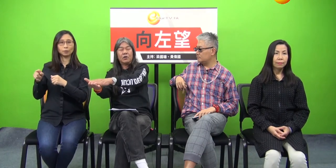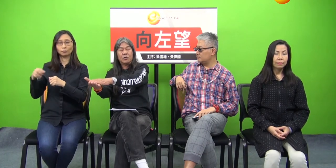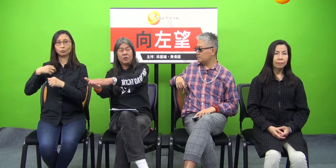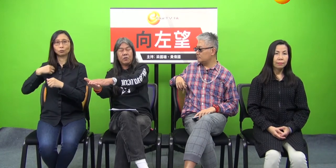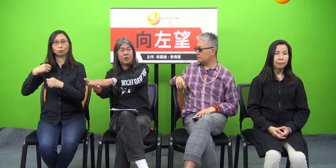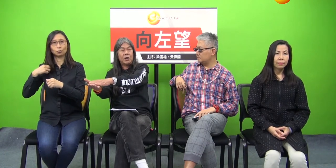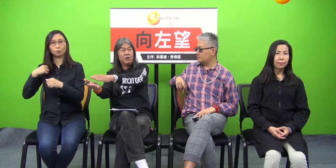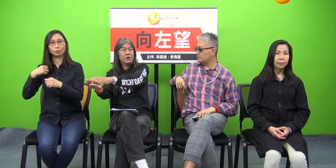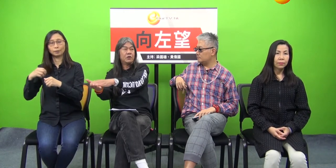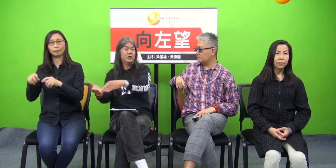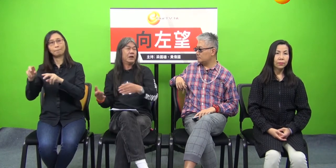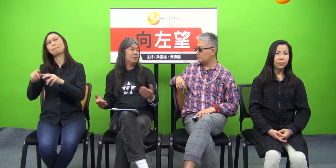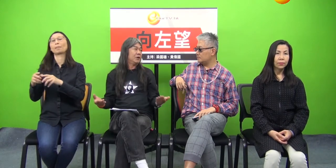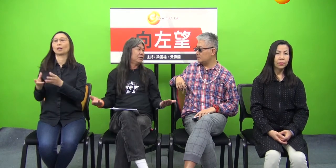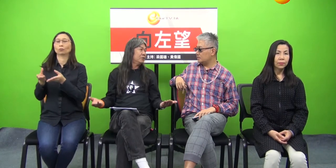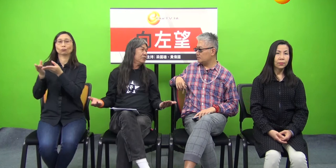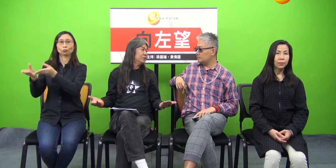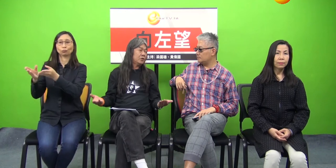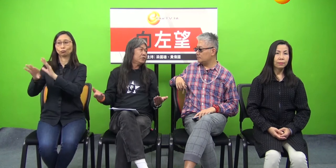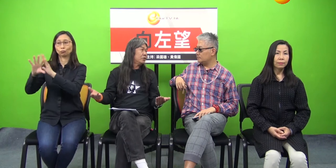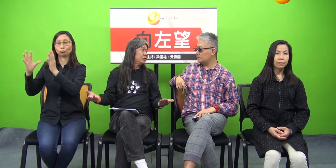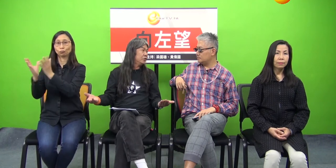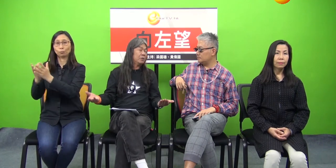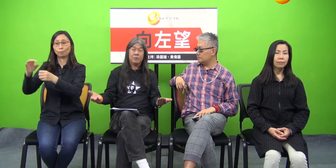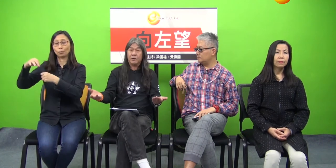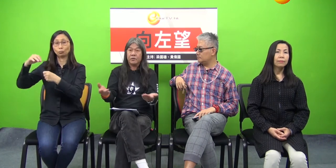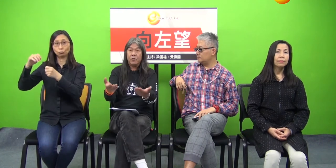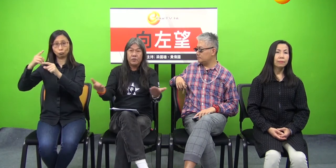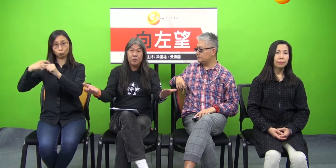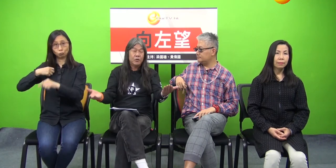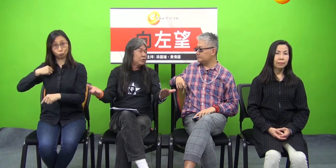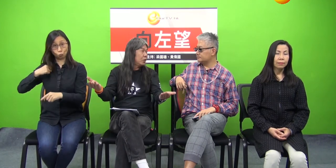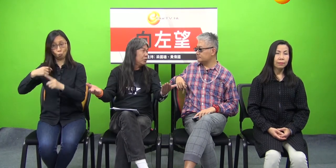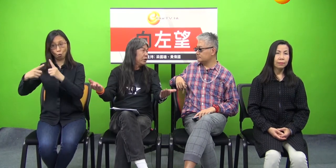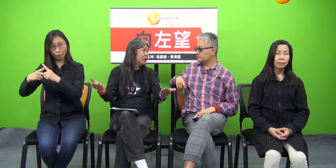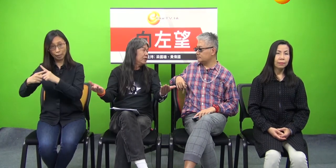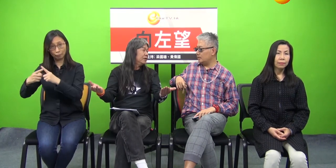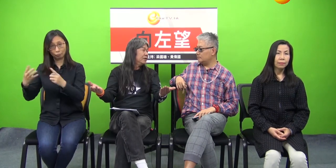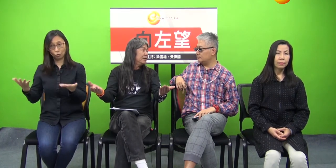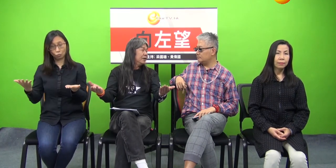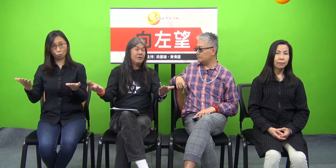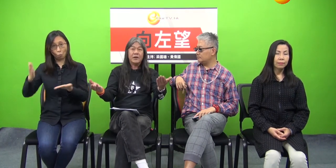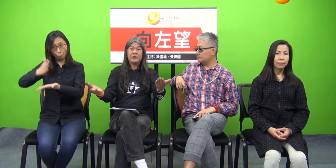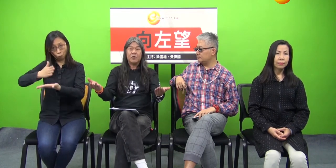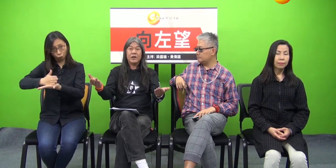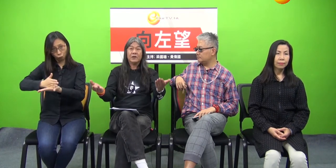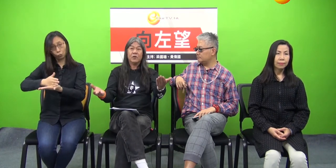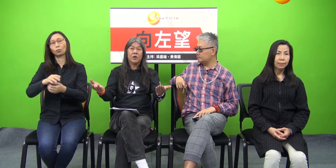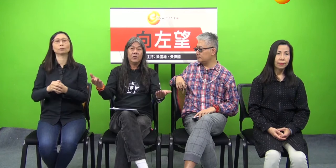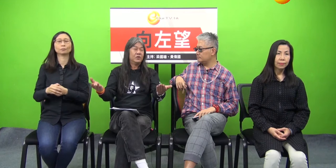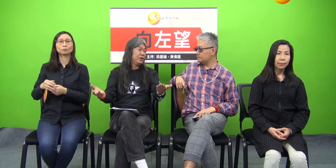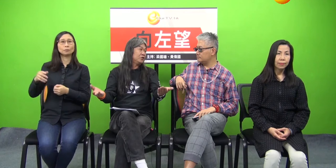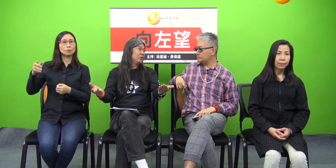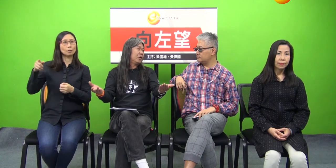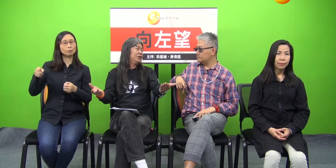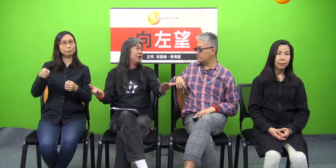民共和國嘅權力屬於全體人民呢、這個屬於全體人民，咁咪要雙倍噶嘛？係 咯， 因為共產黨黨員